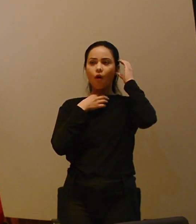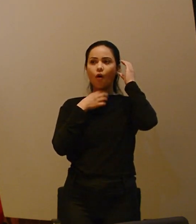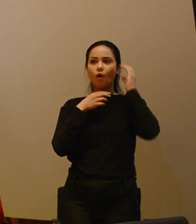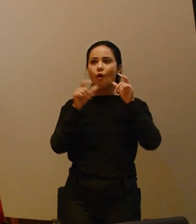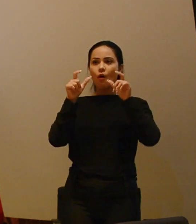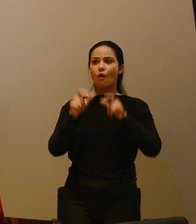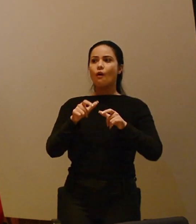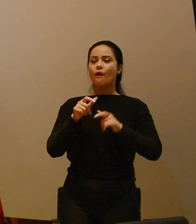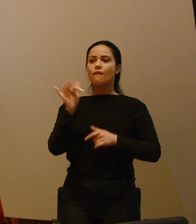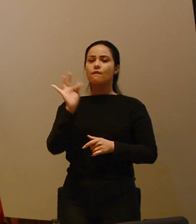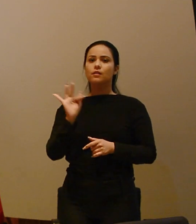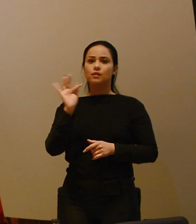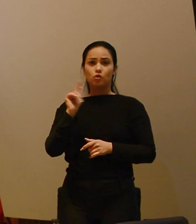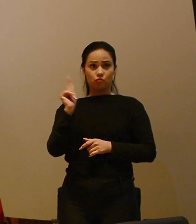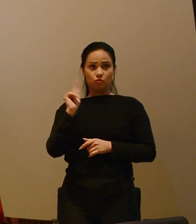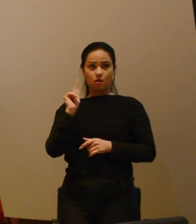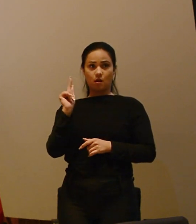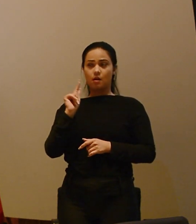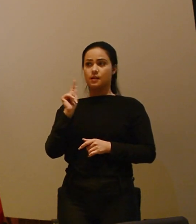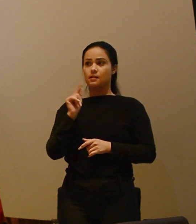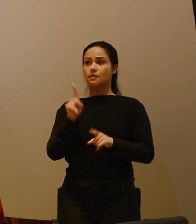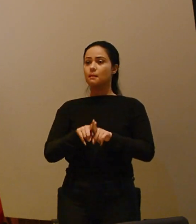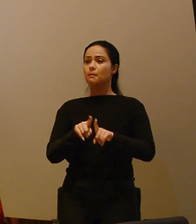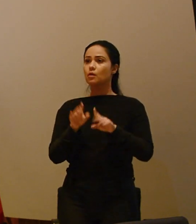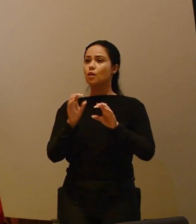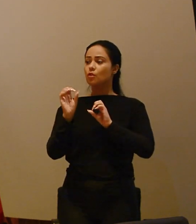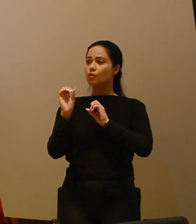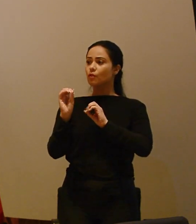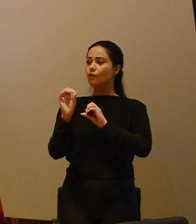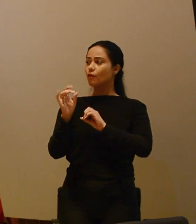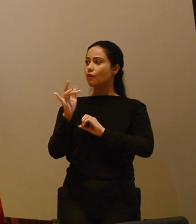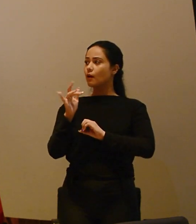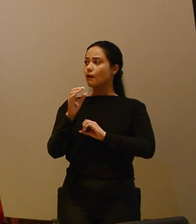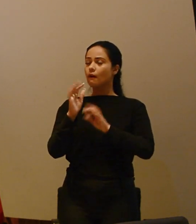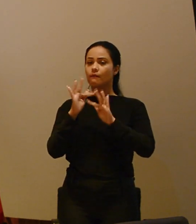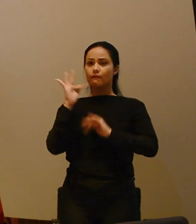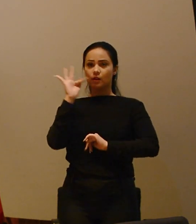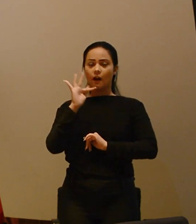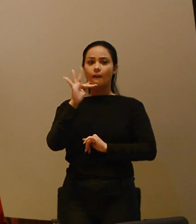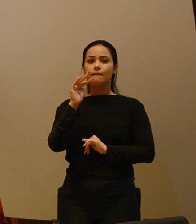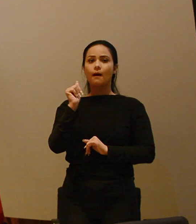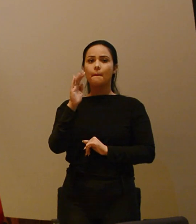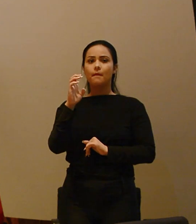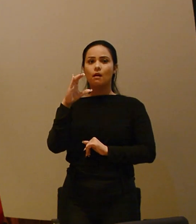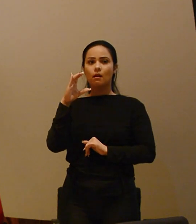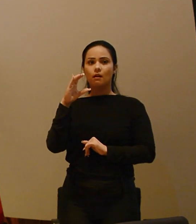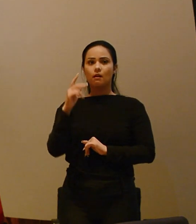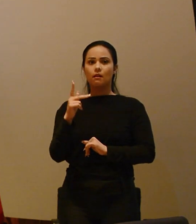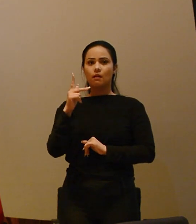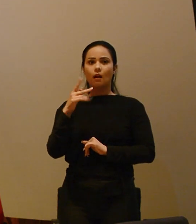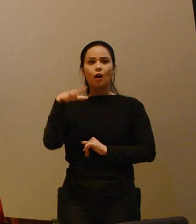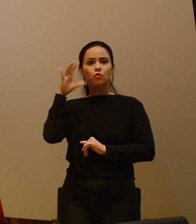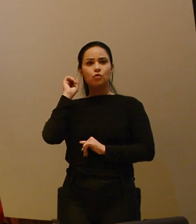Pontifícia Universidade Católica de Goiás, especialista em docência universitária pela Faculdade FABEC, especialista em